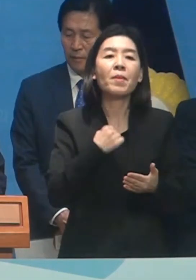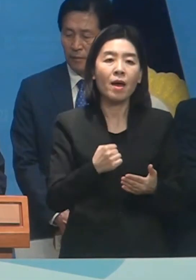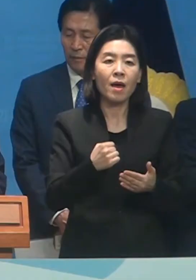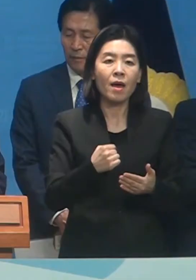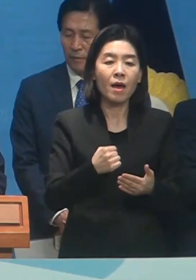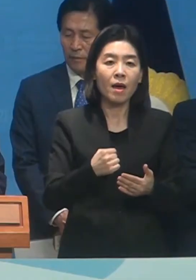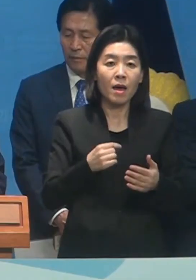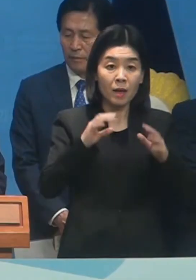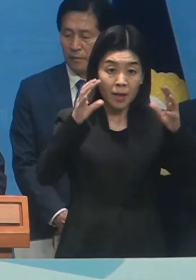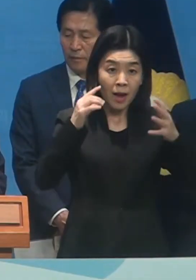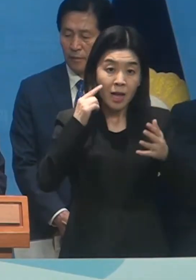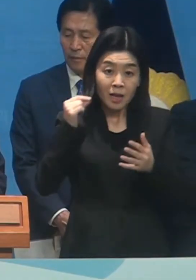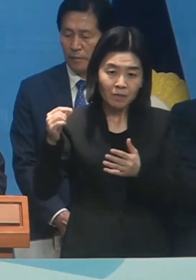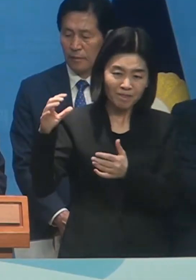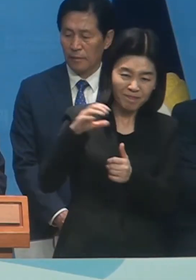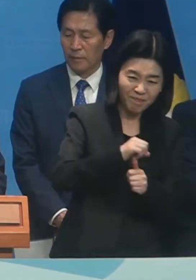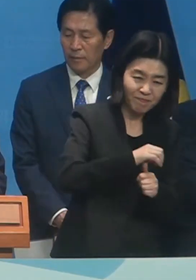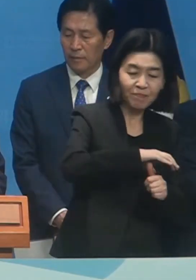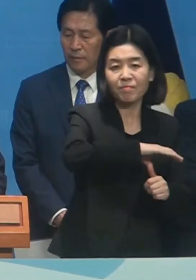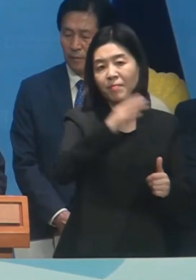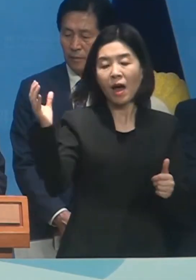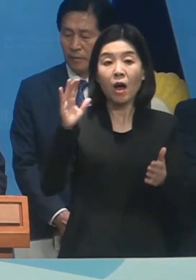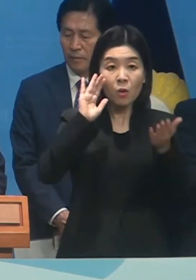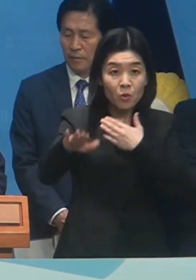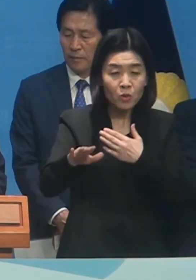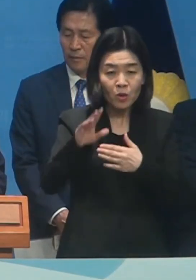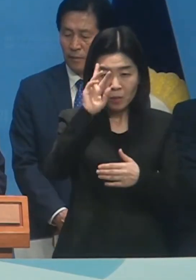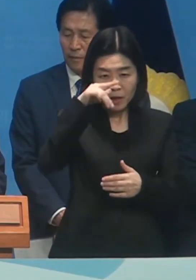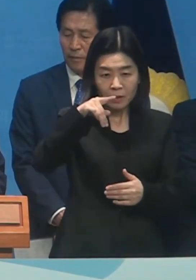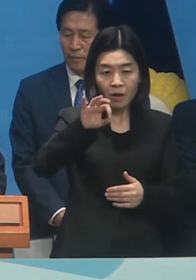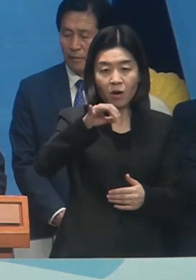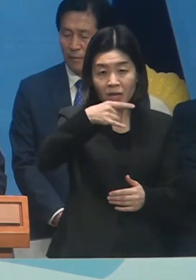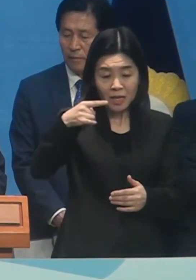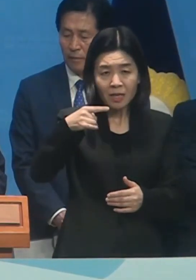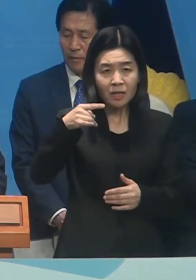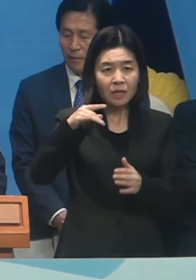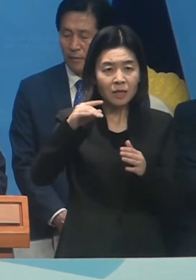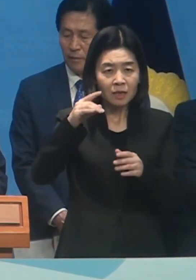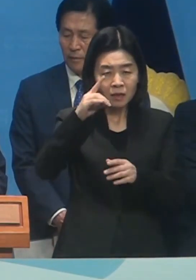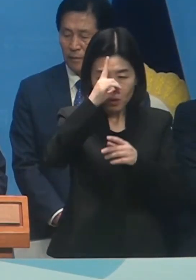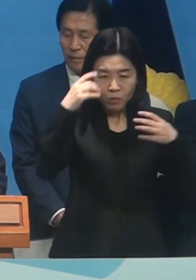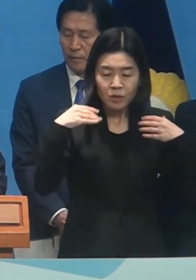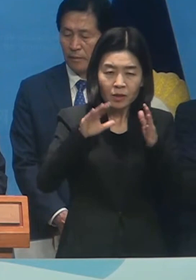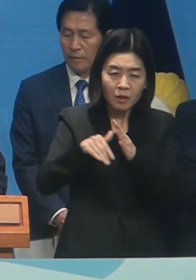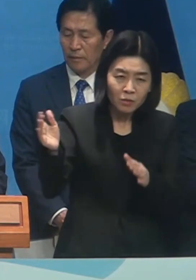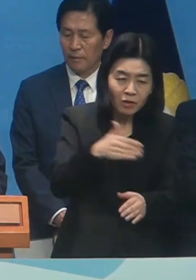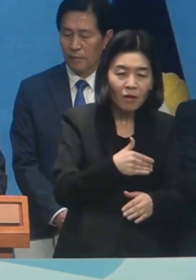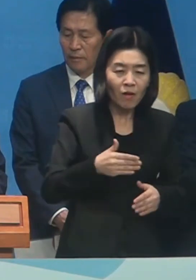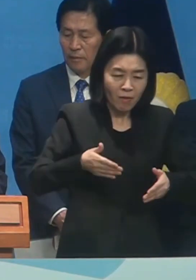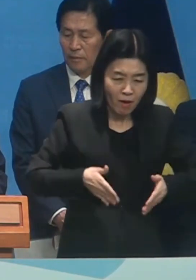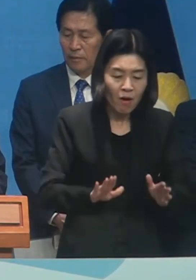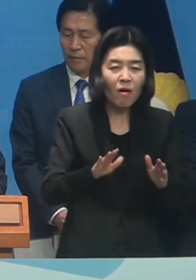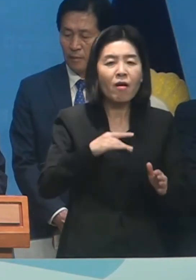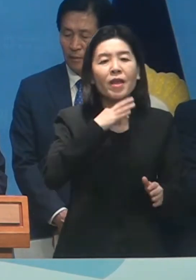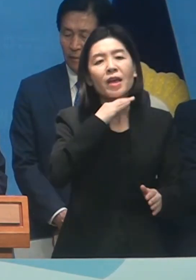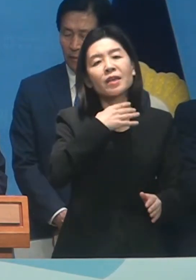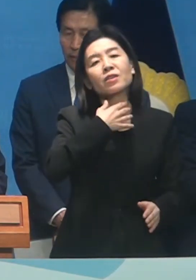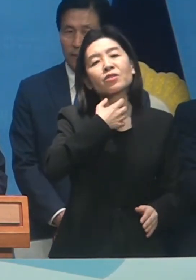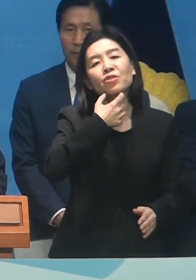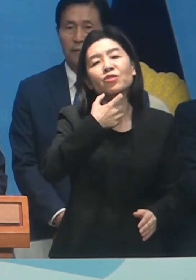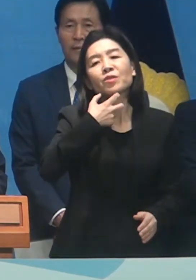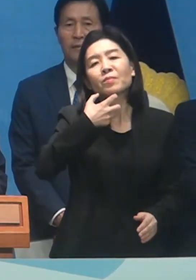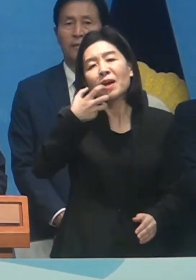직후부터 박정희 대통령이 처음 집권하던 시기를 전후하여 태어난 60대, 70대, 80대